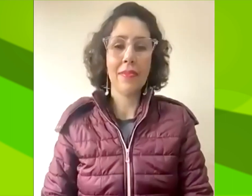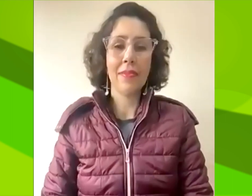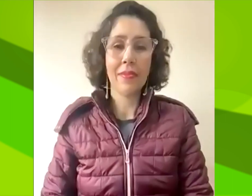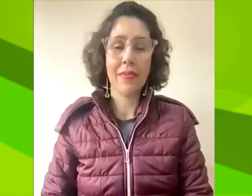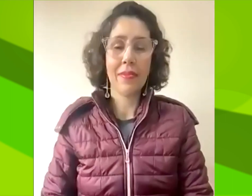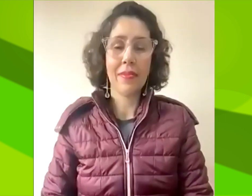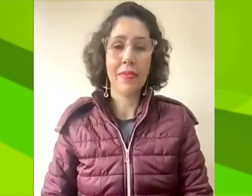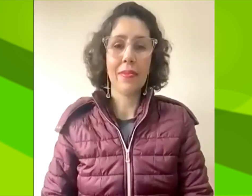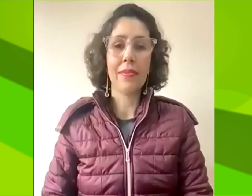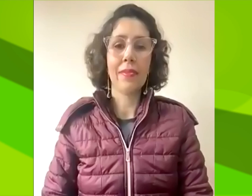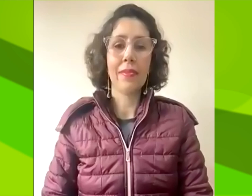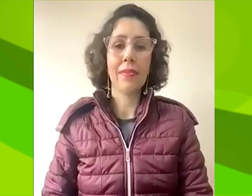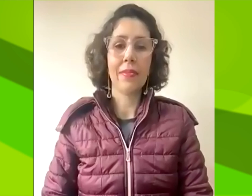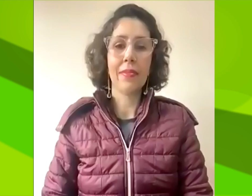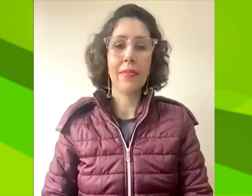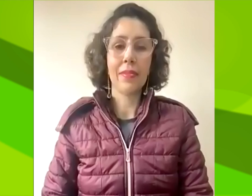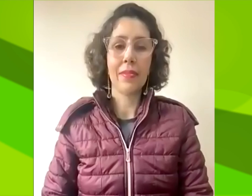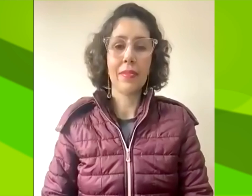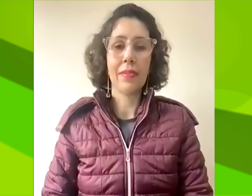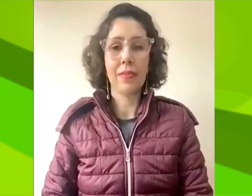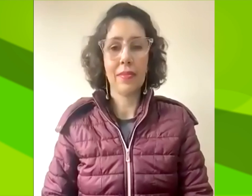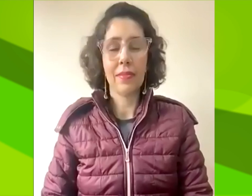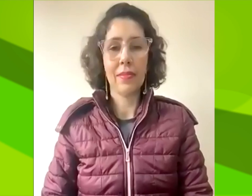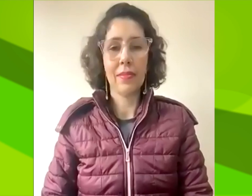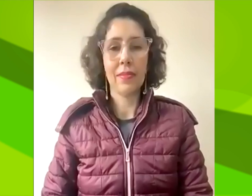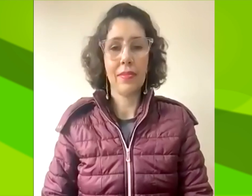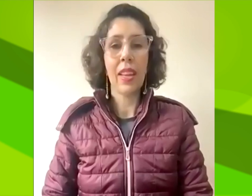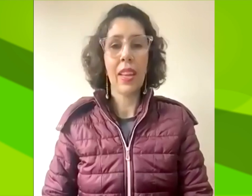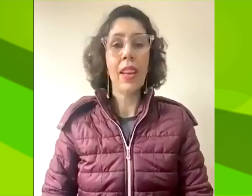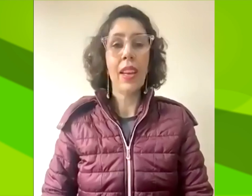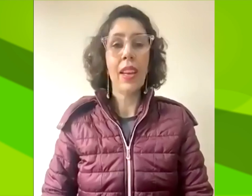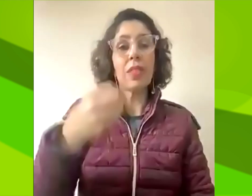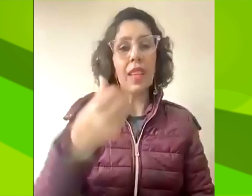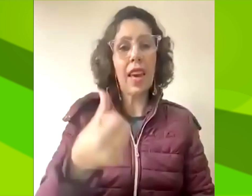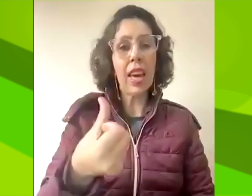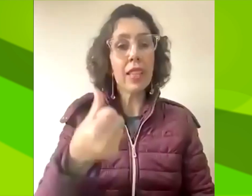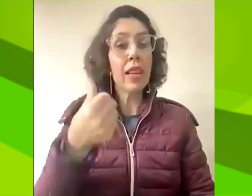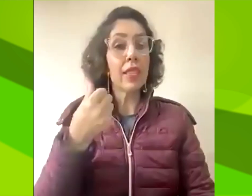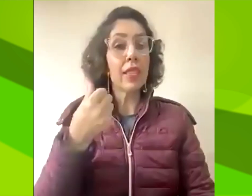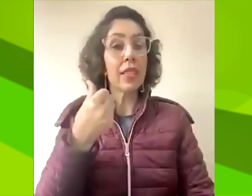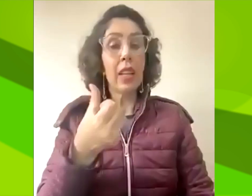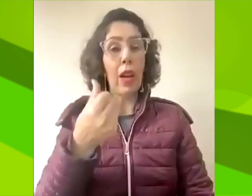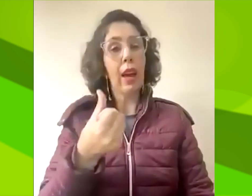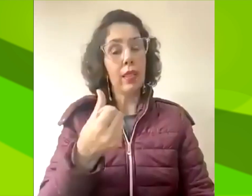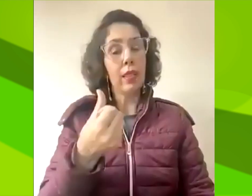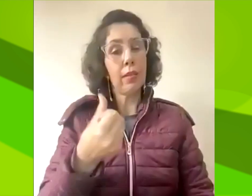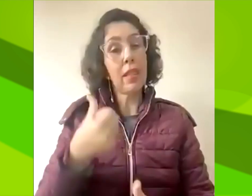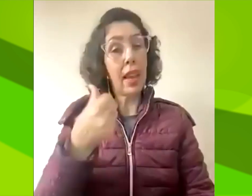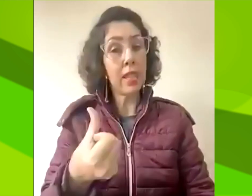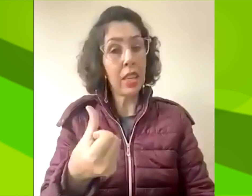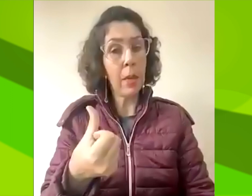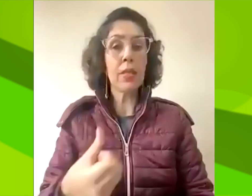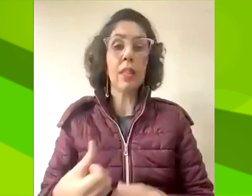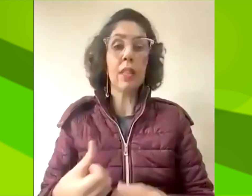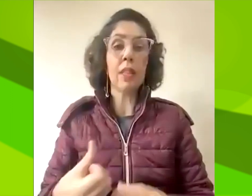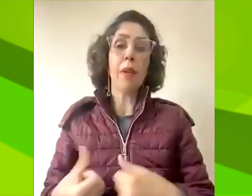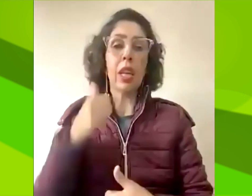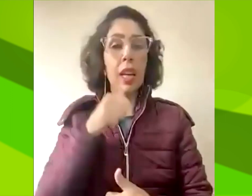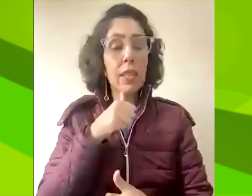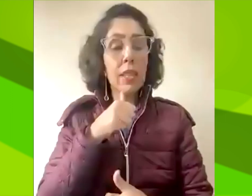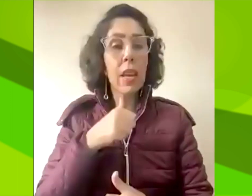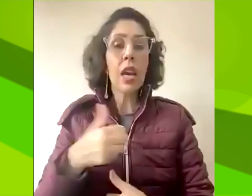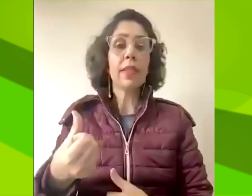equipes que vão participar, 130 atletas, 6 equipes. 6 equipes femininas,